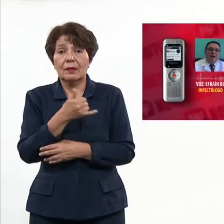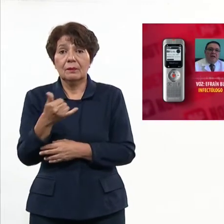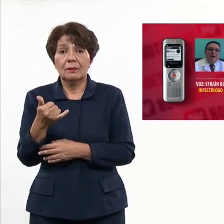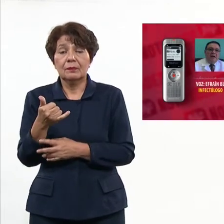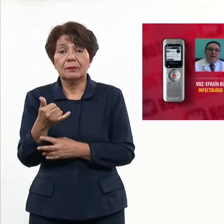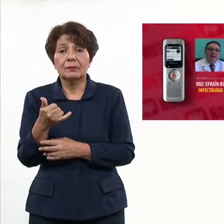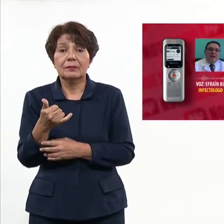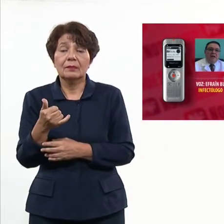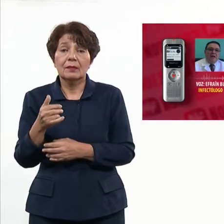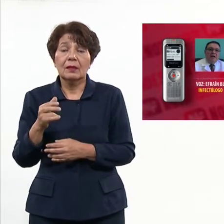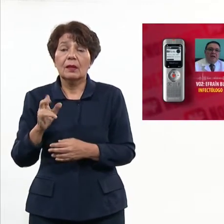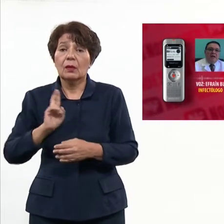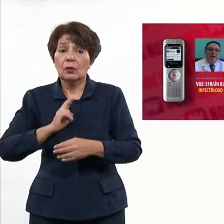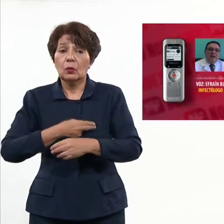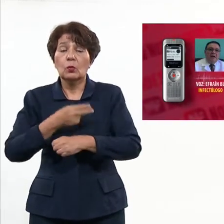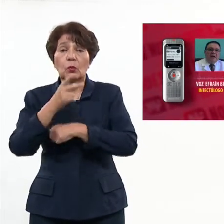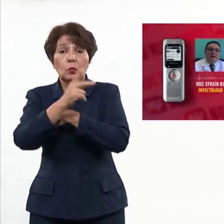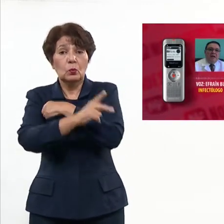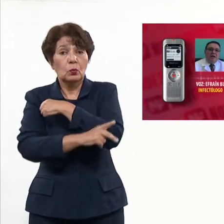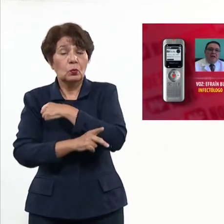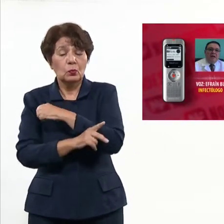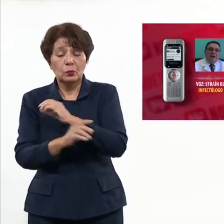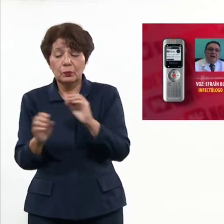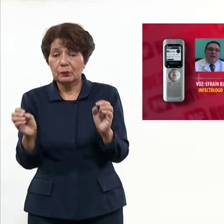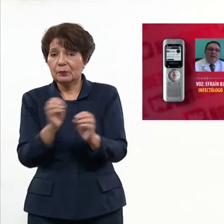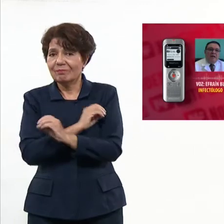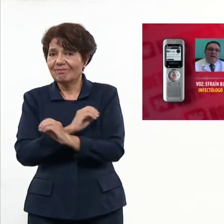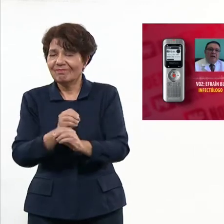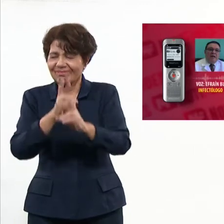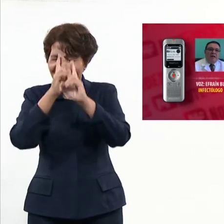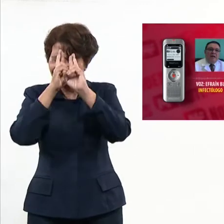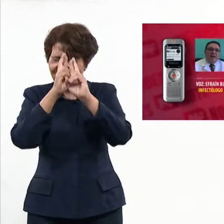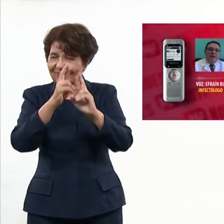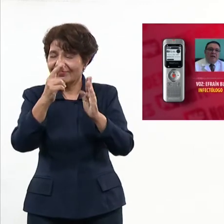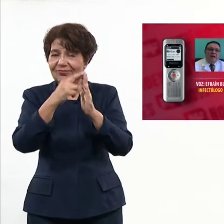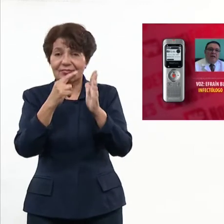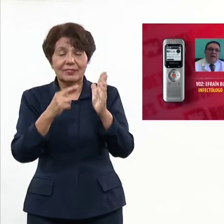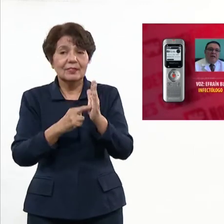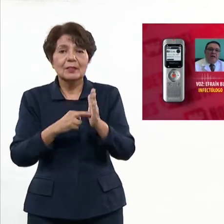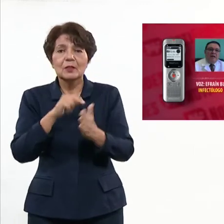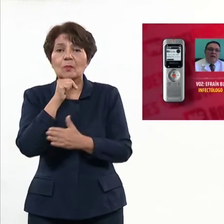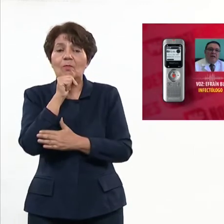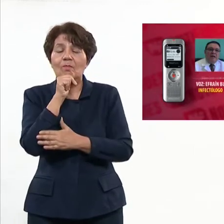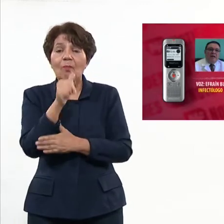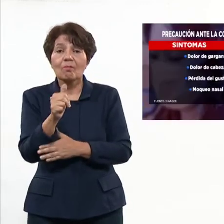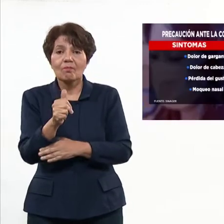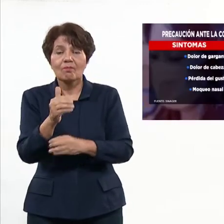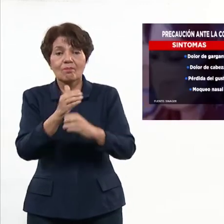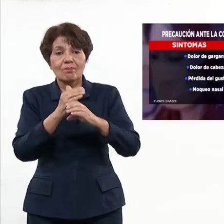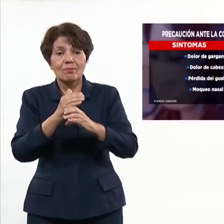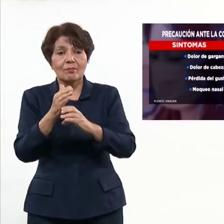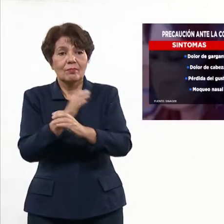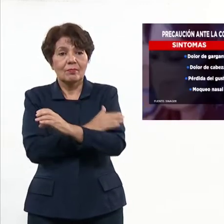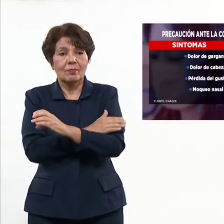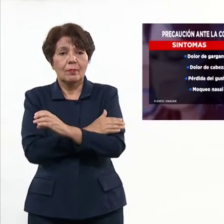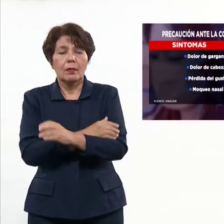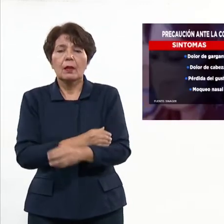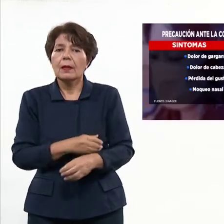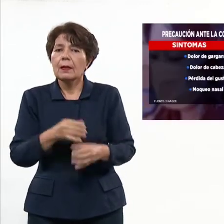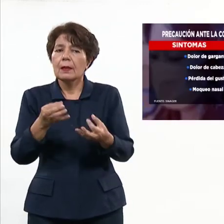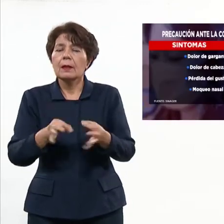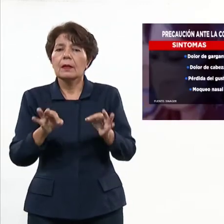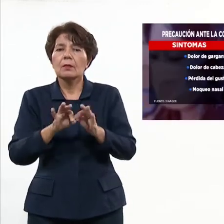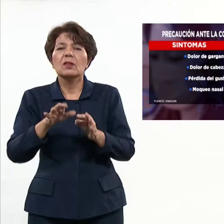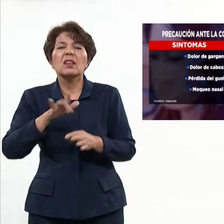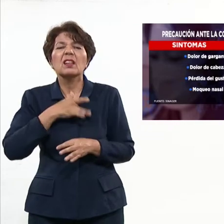en nuestra población que no sigue cabalmente las medidas de prevención no olvidemos los